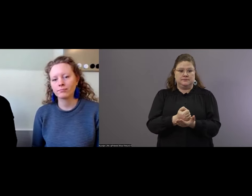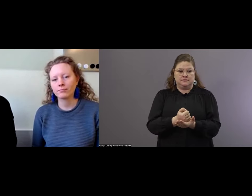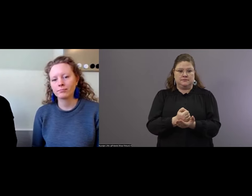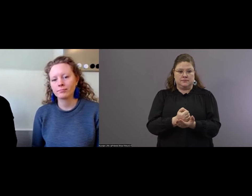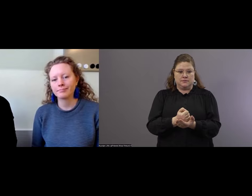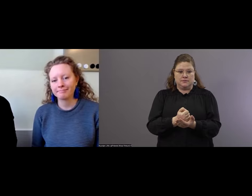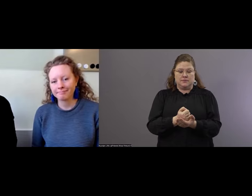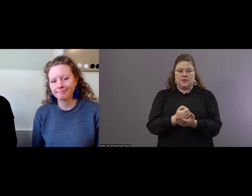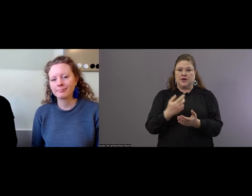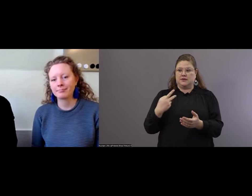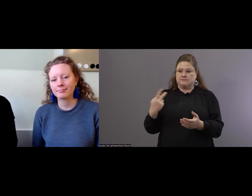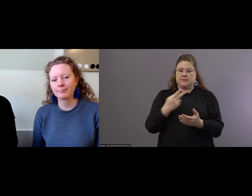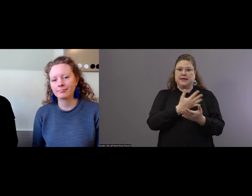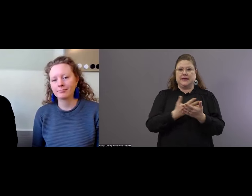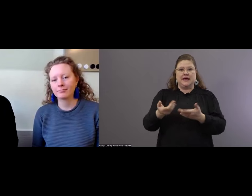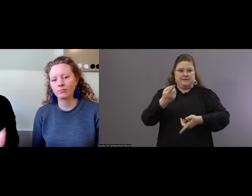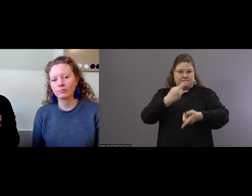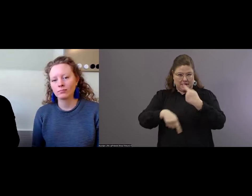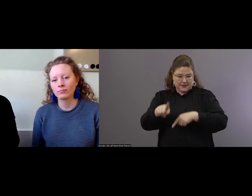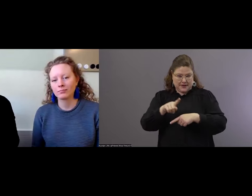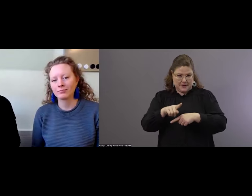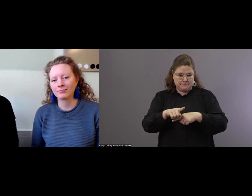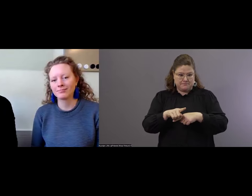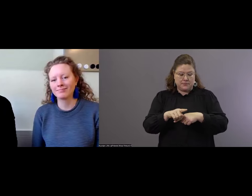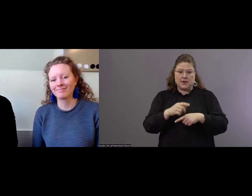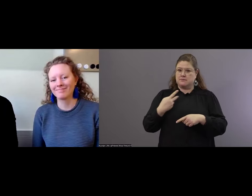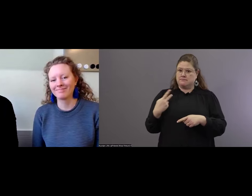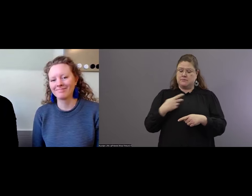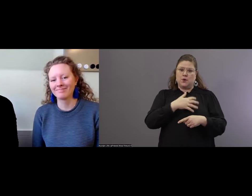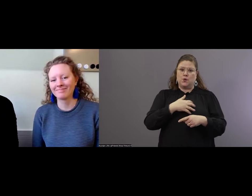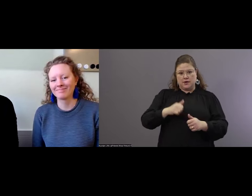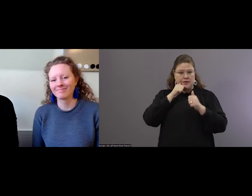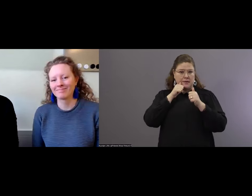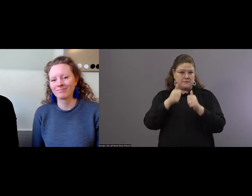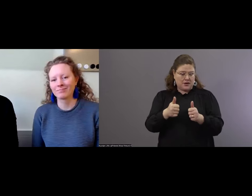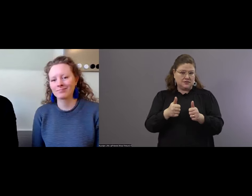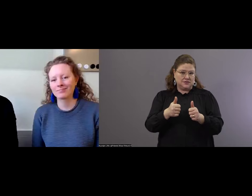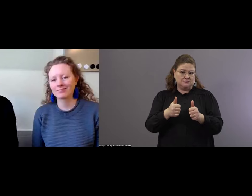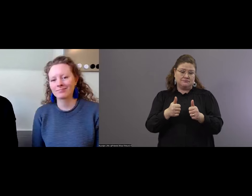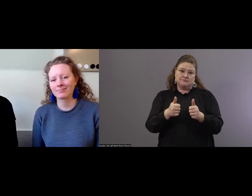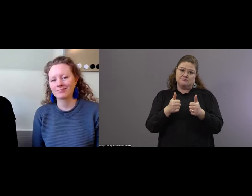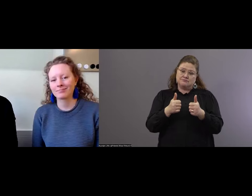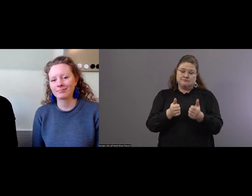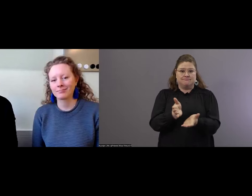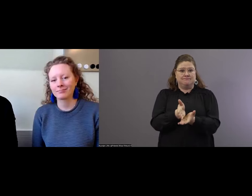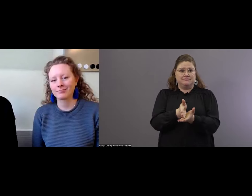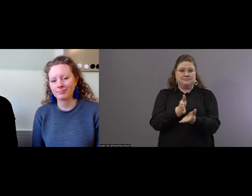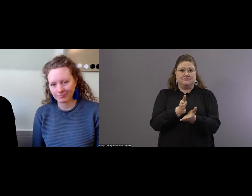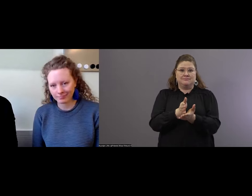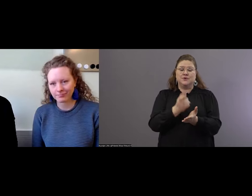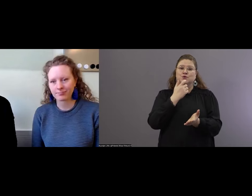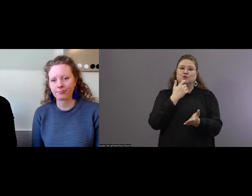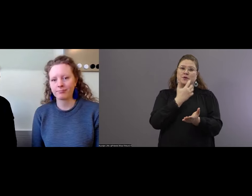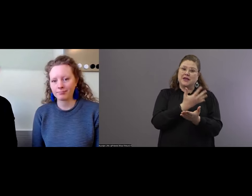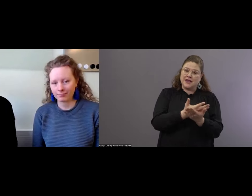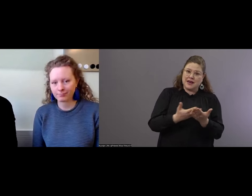vaihdamme kieliämme ja teemme tänään parhaamme, jotta voimme pitää esitelmämme suomeksi